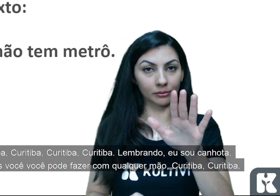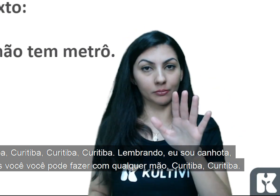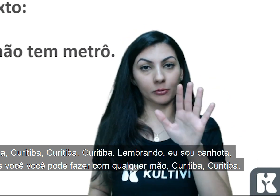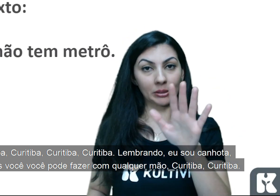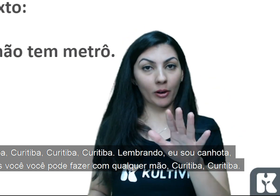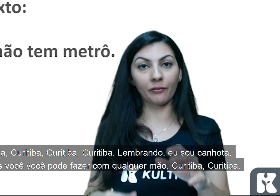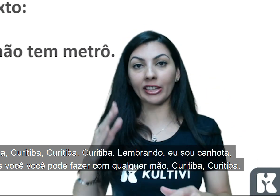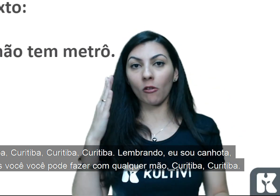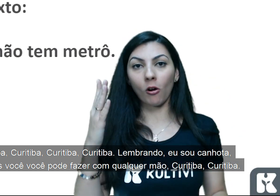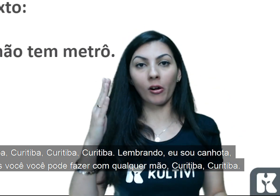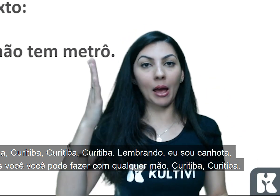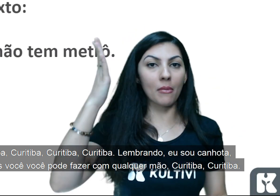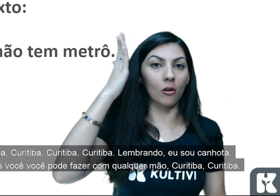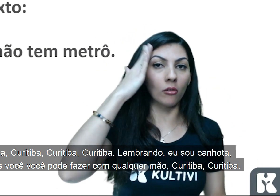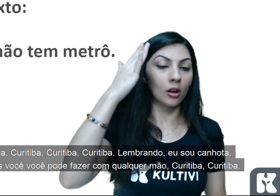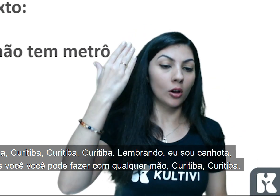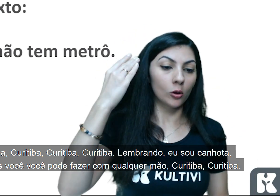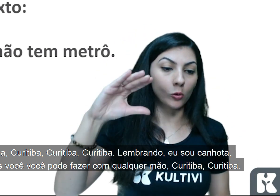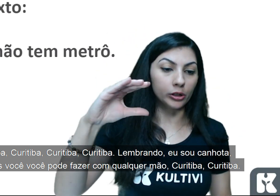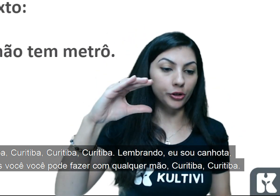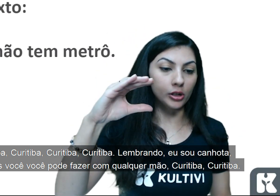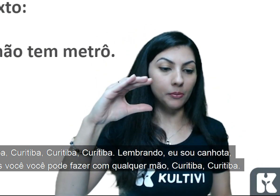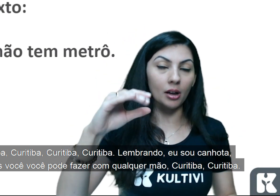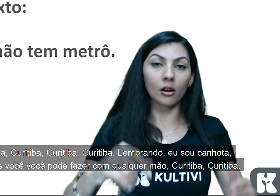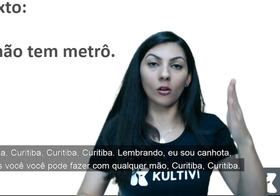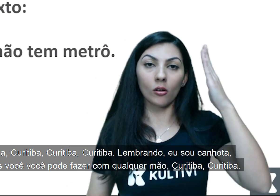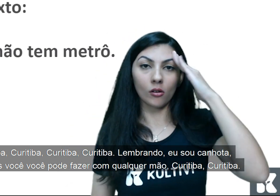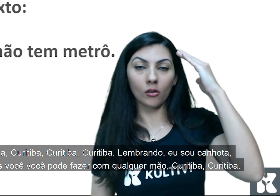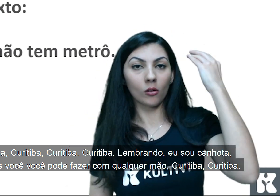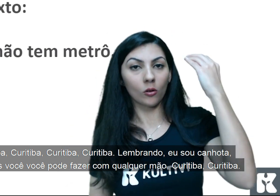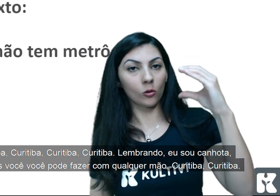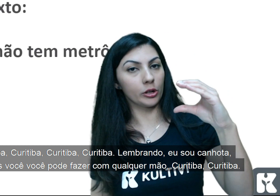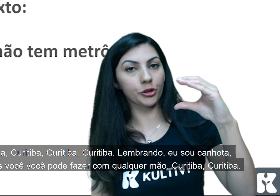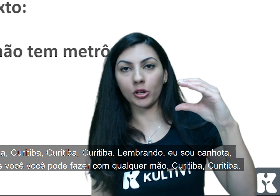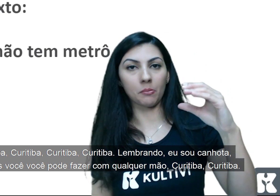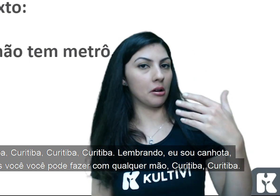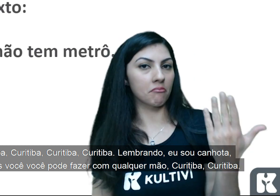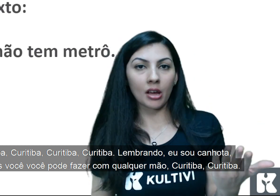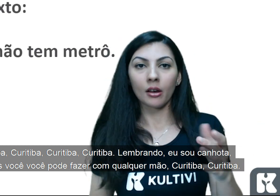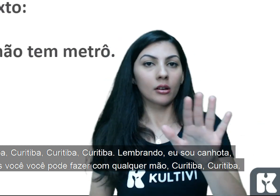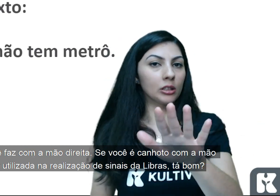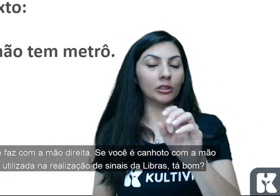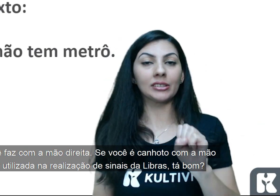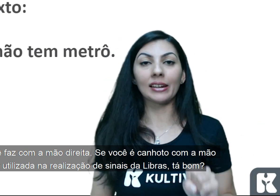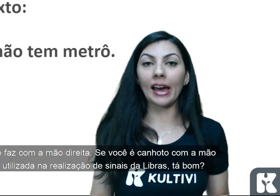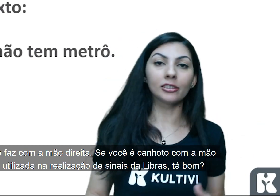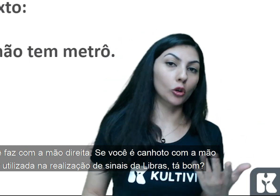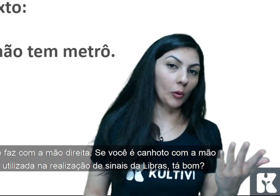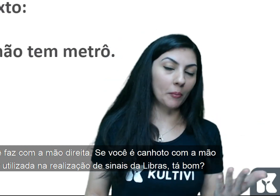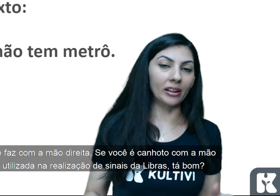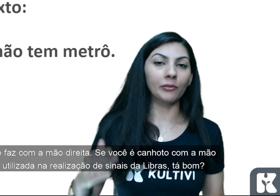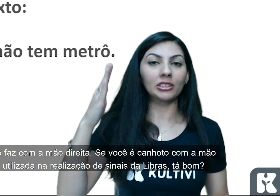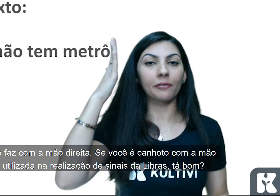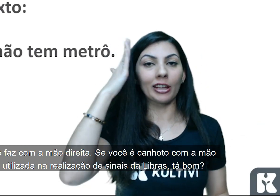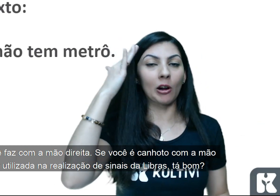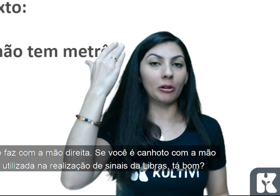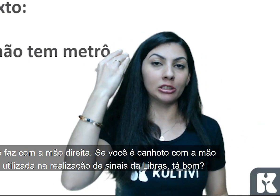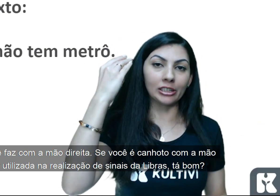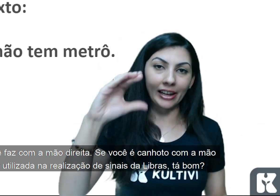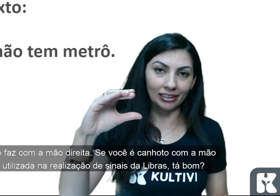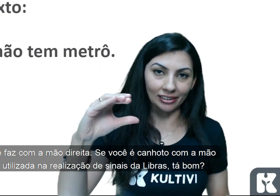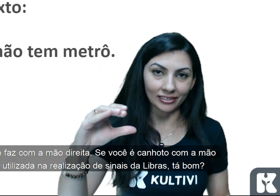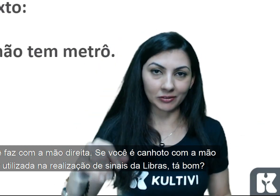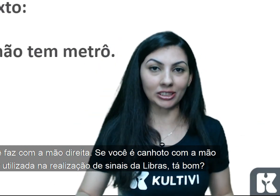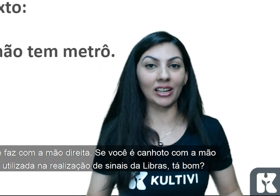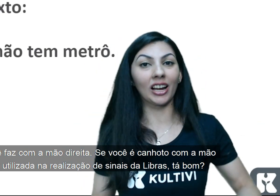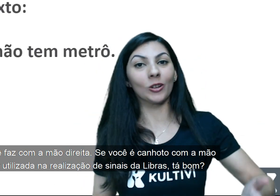você pode fazer com qualquer mão. Curitiba. Curitiba. Se você é destro, normalmente você faz com a mão